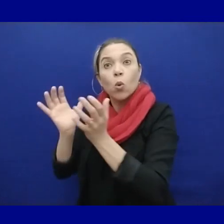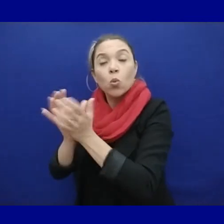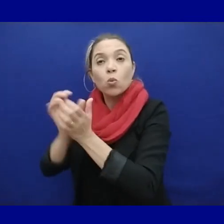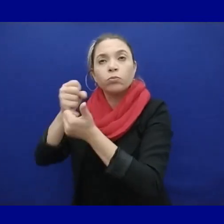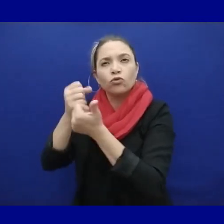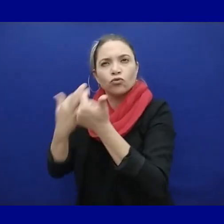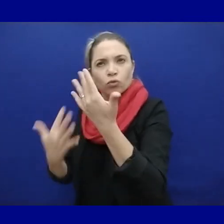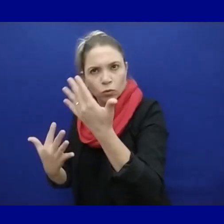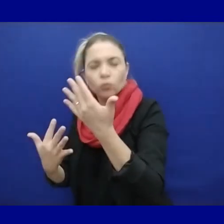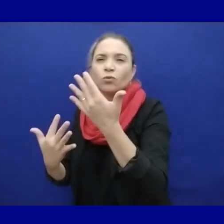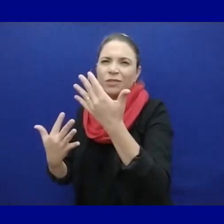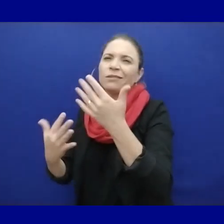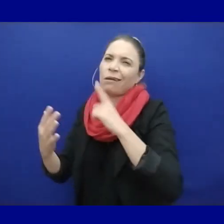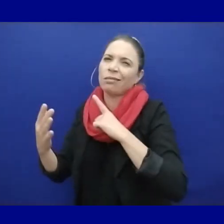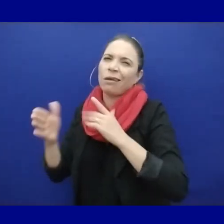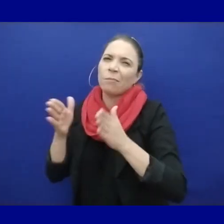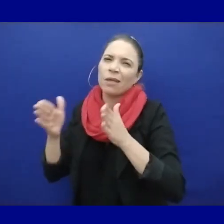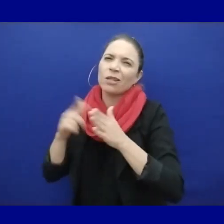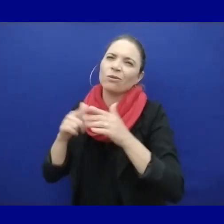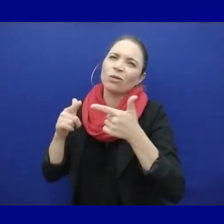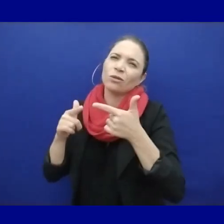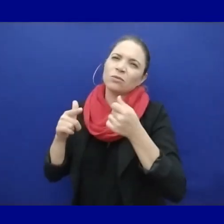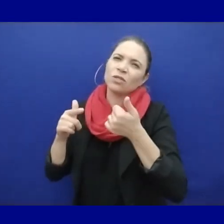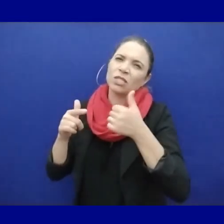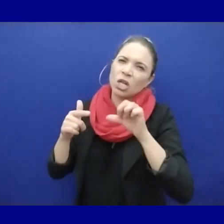diretoria eleita para o mandato